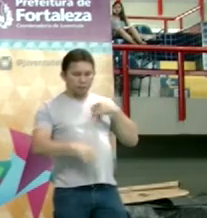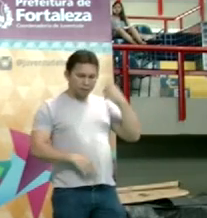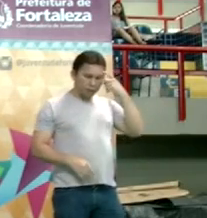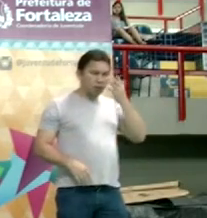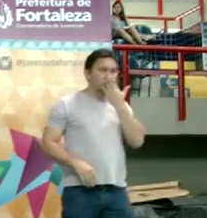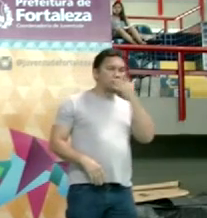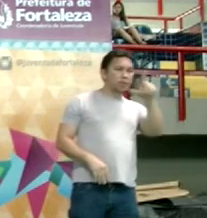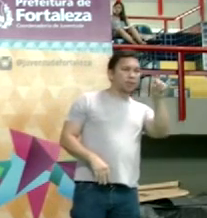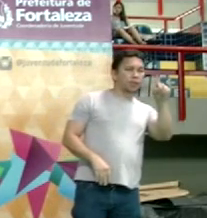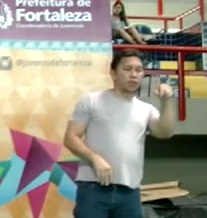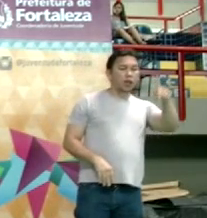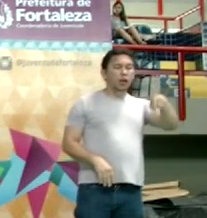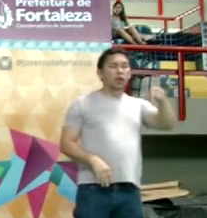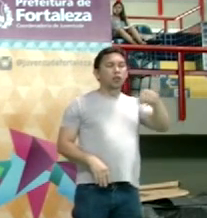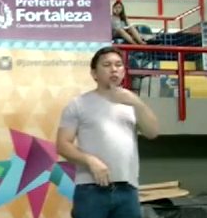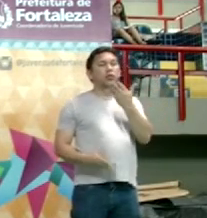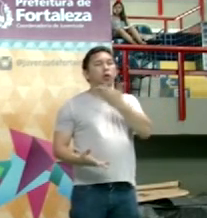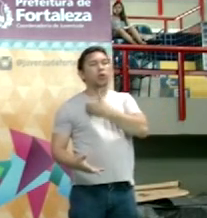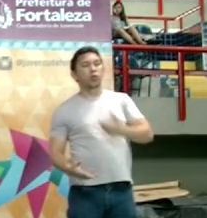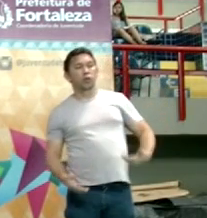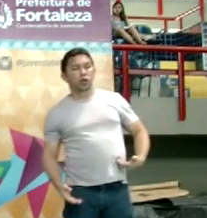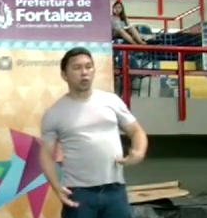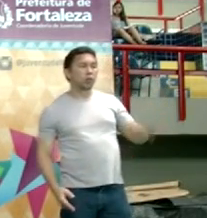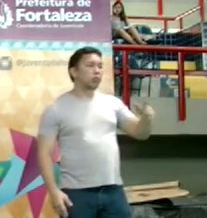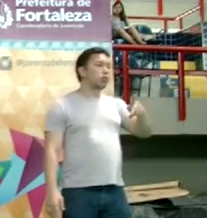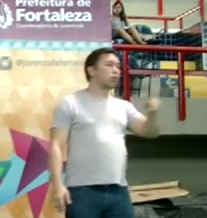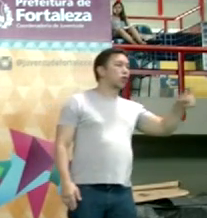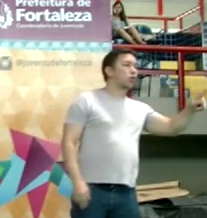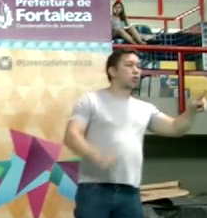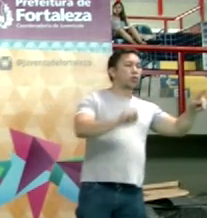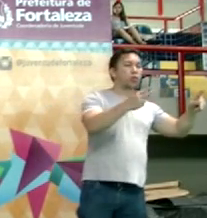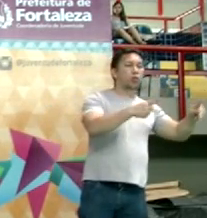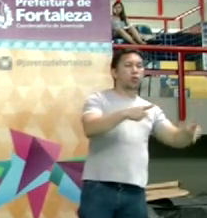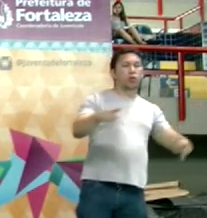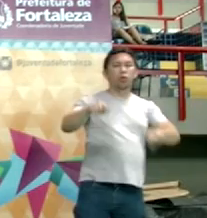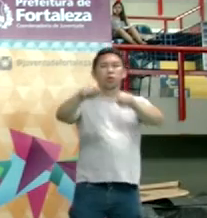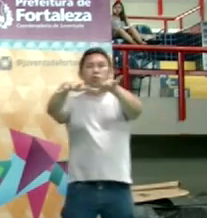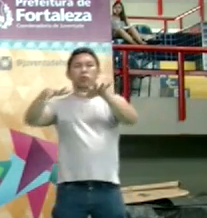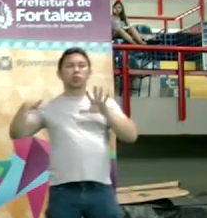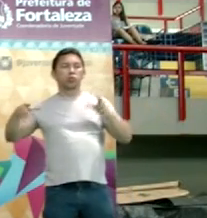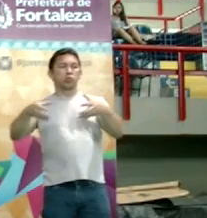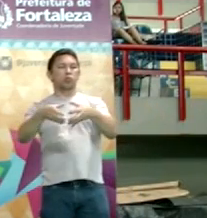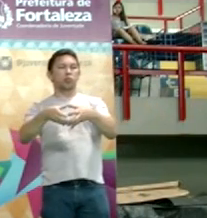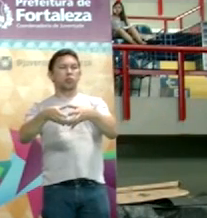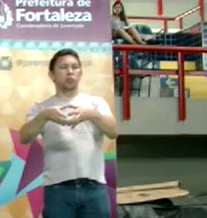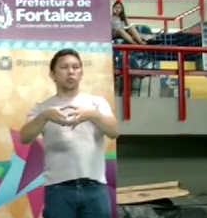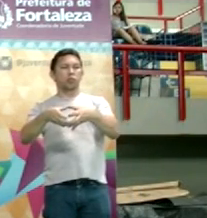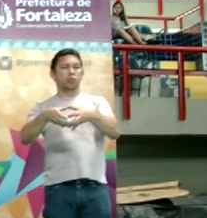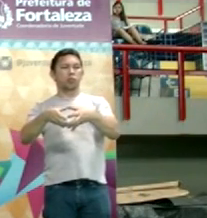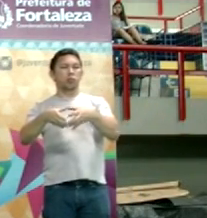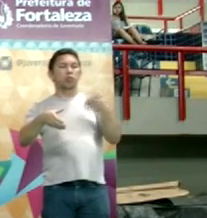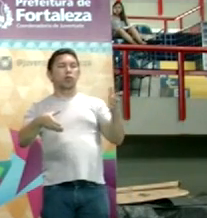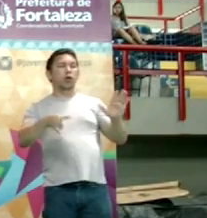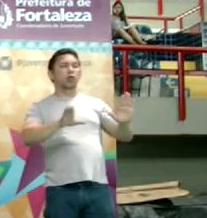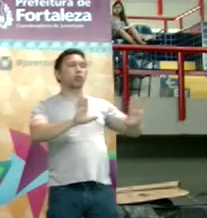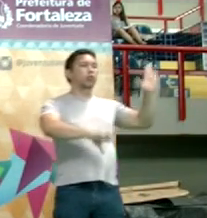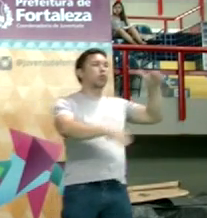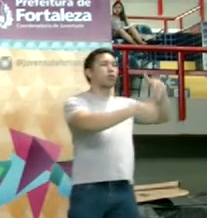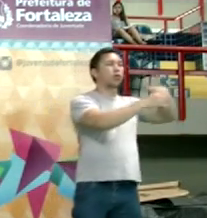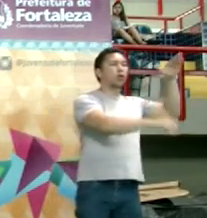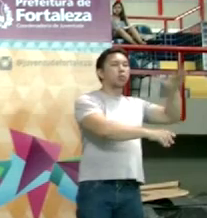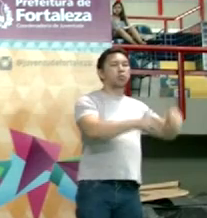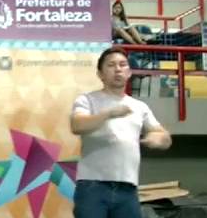fez a escolha. Qual é o regime que a gente vai querer? Presidencialismo ou parlamentarismo? Monarquia ou república?